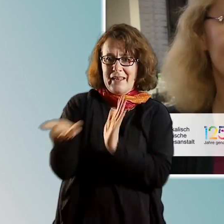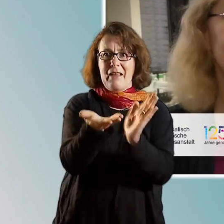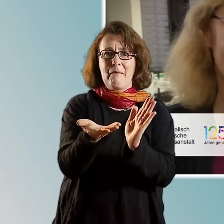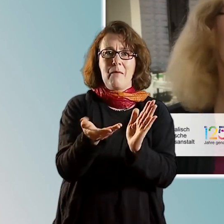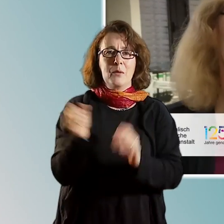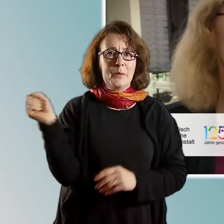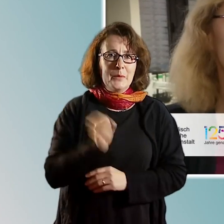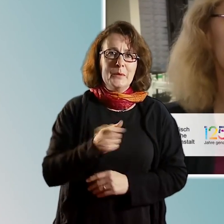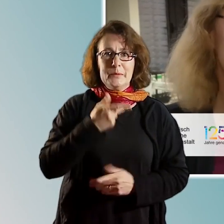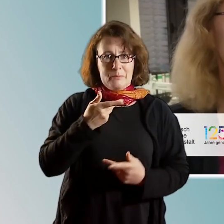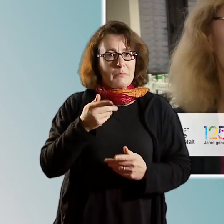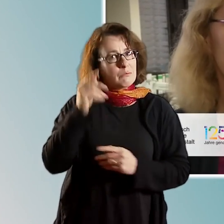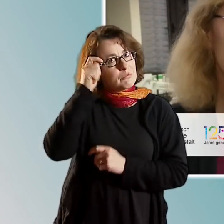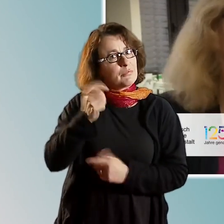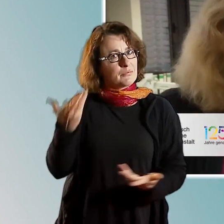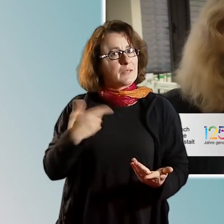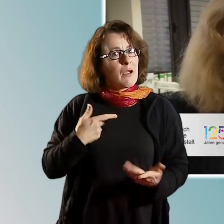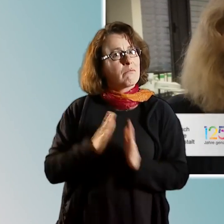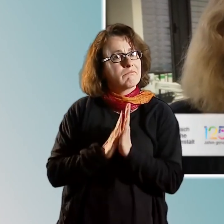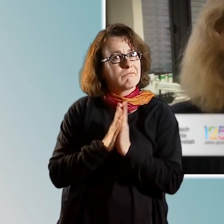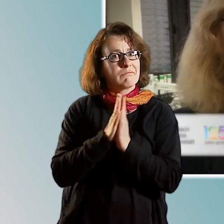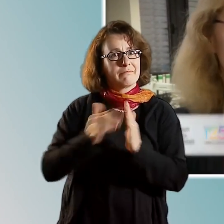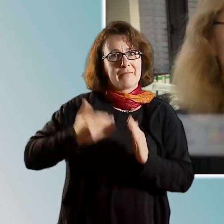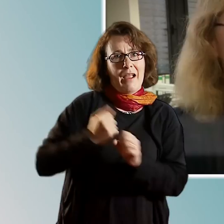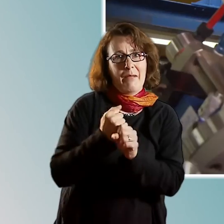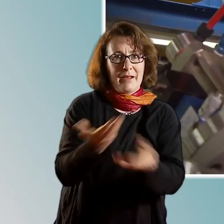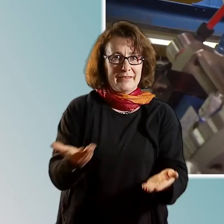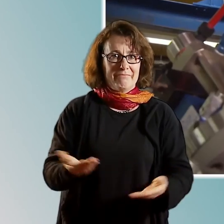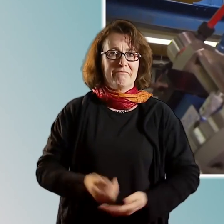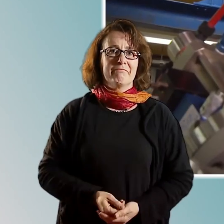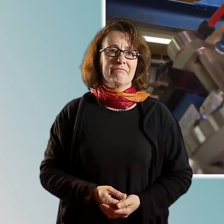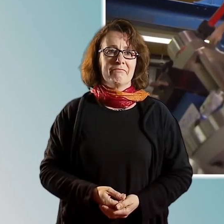ich schon sehr beeindruckend. Und das motiviert mich auch jeden Tag aufs Neue.